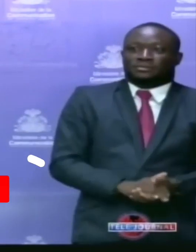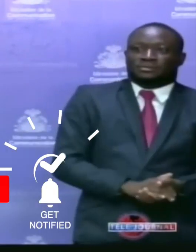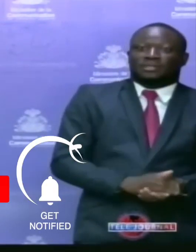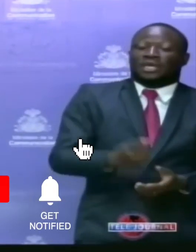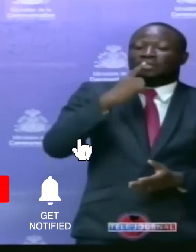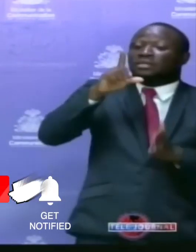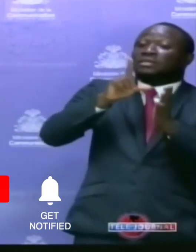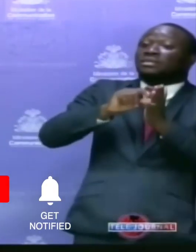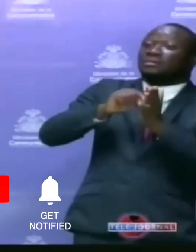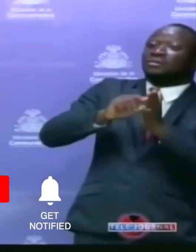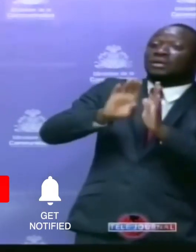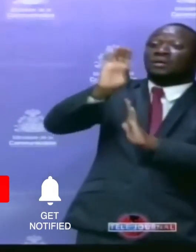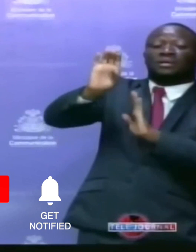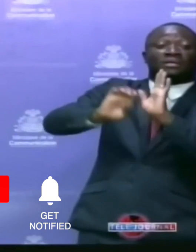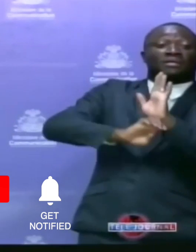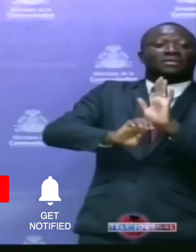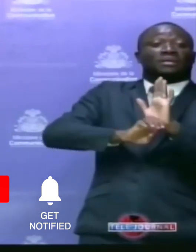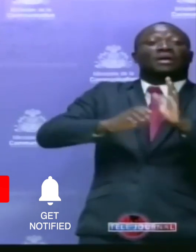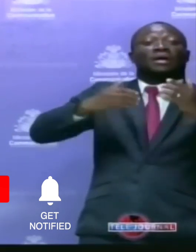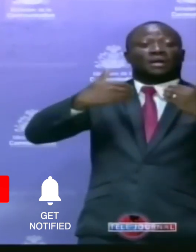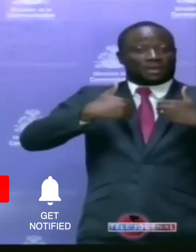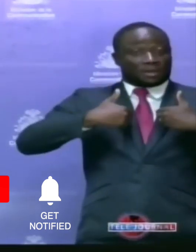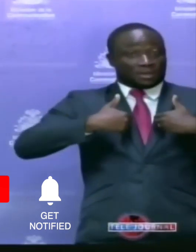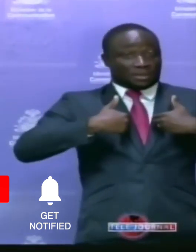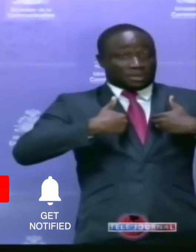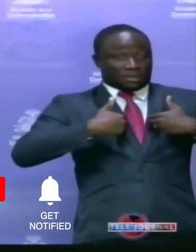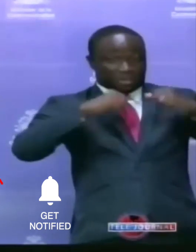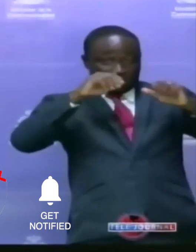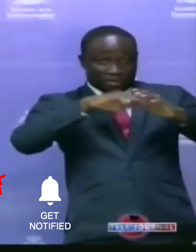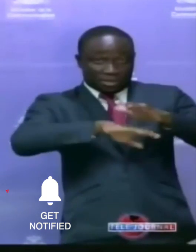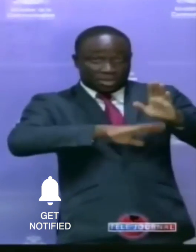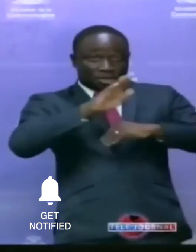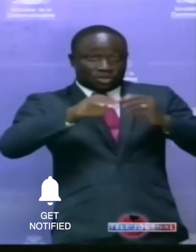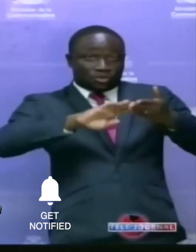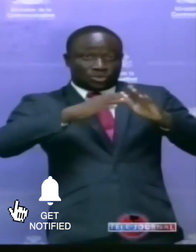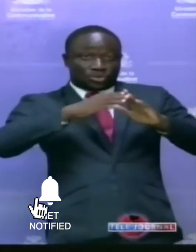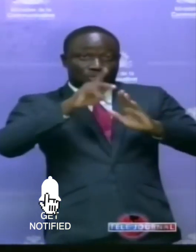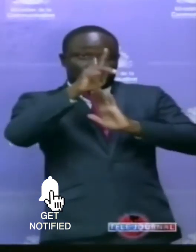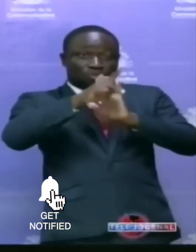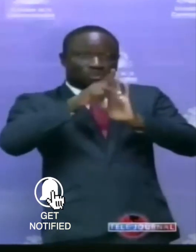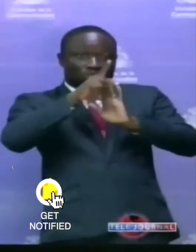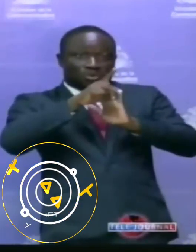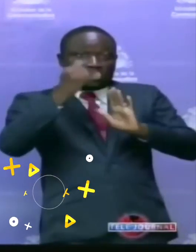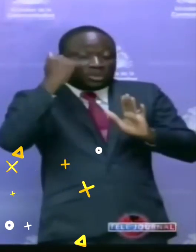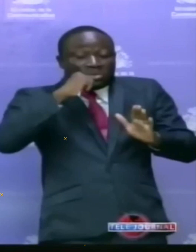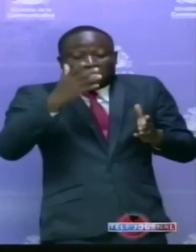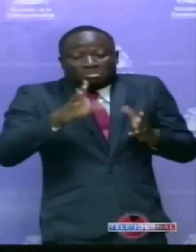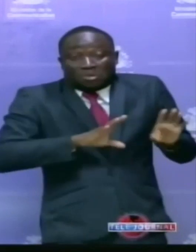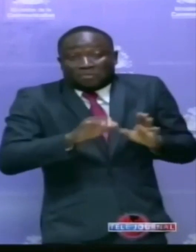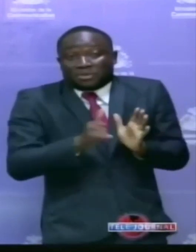presse, dis la presse, l'État. Des droits entrer dans tout quartier populaire. Si nous ne faisons